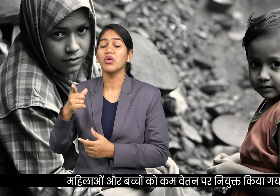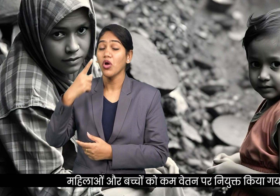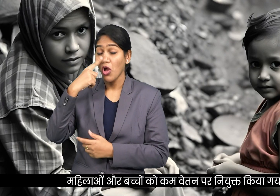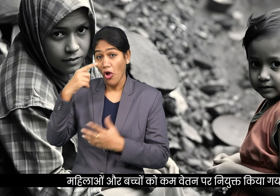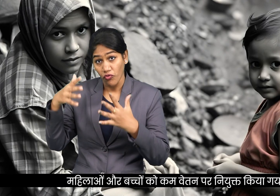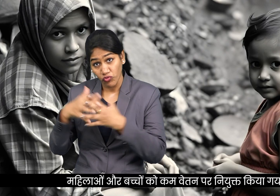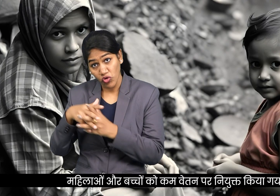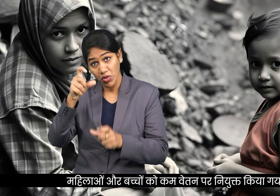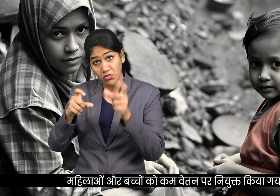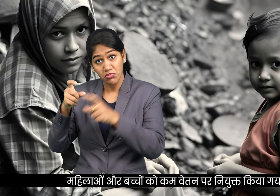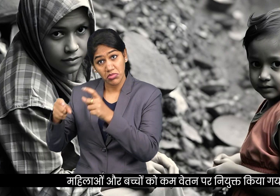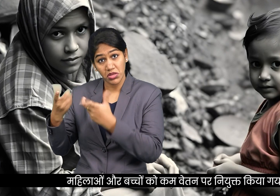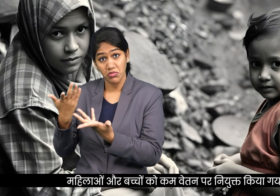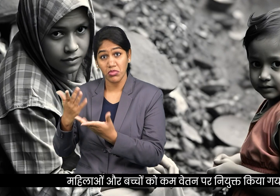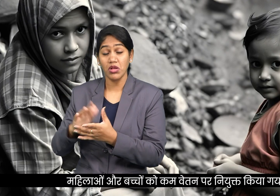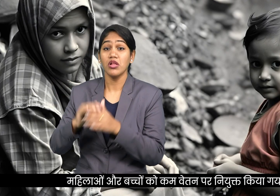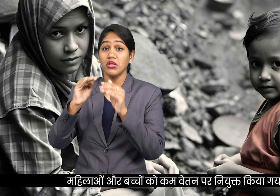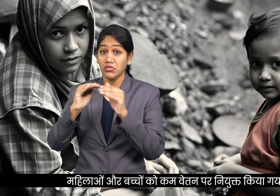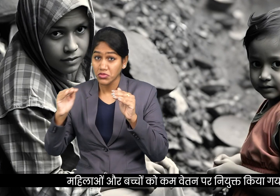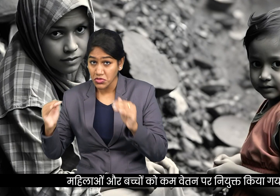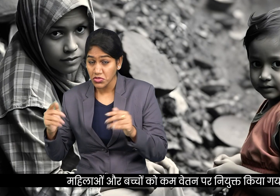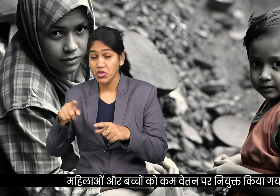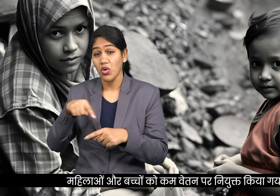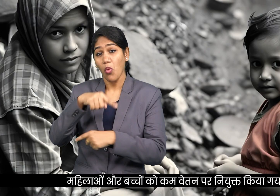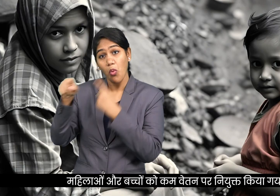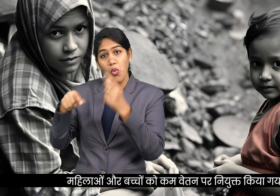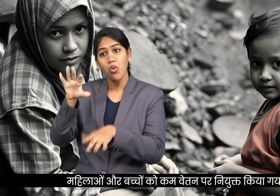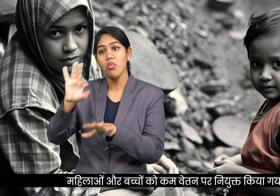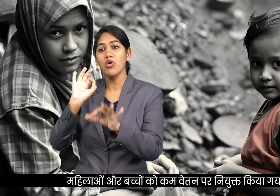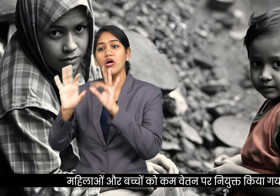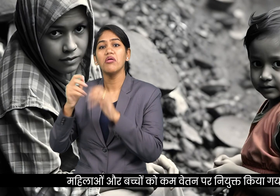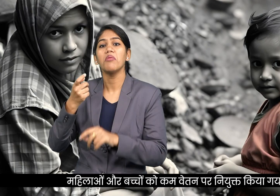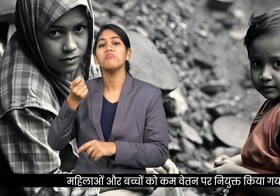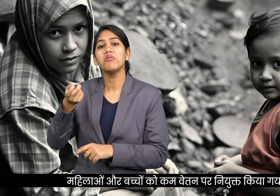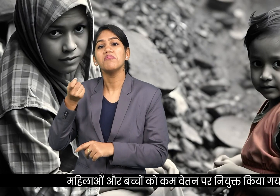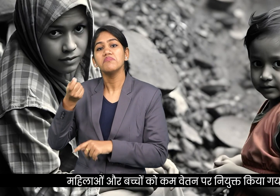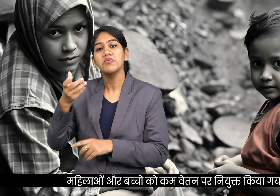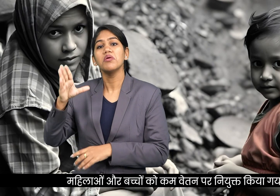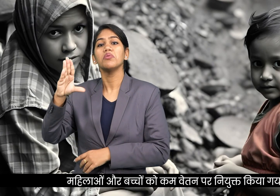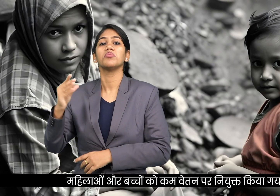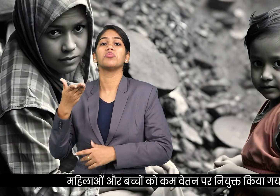को कम वेतन पर नियुक्त किया गया था।